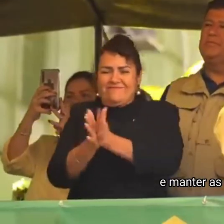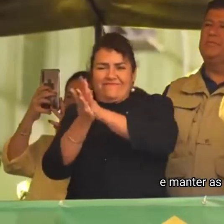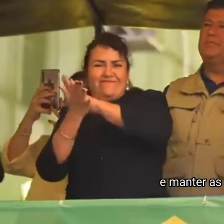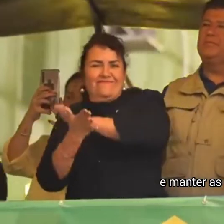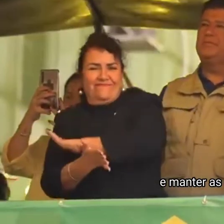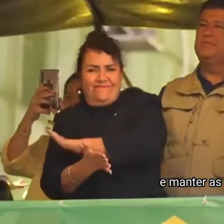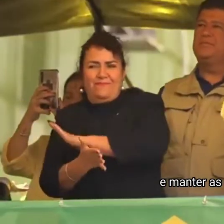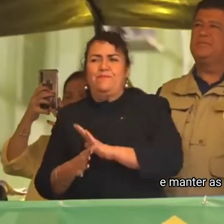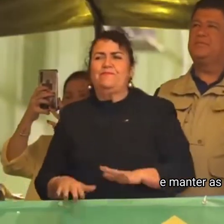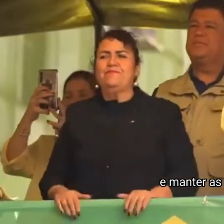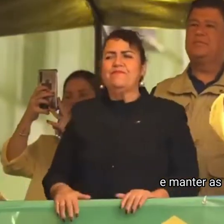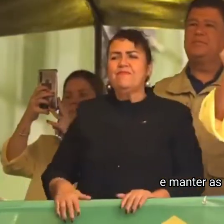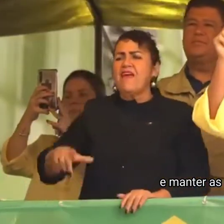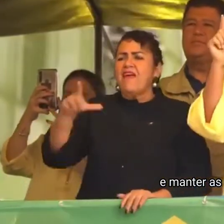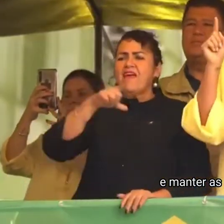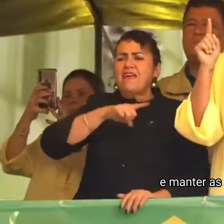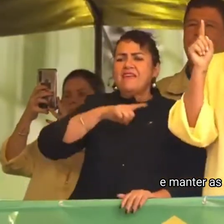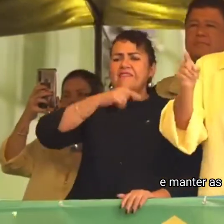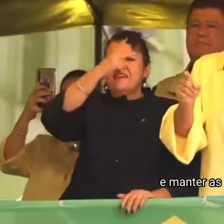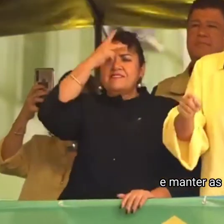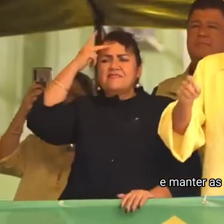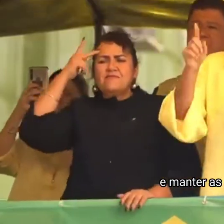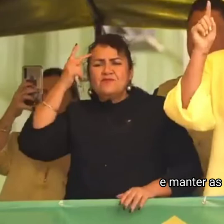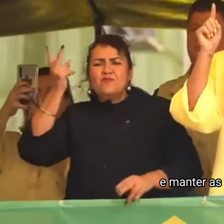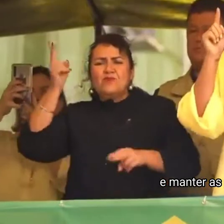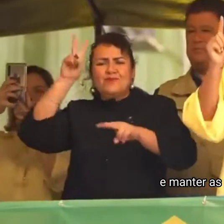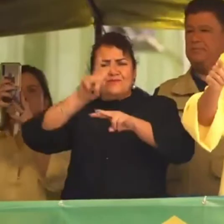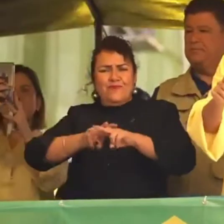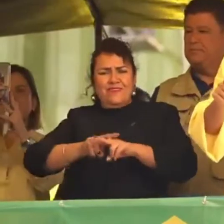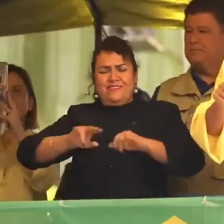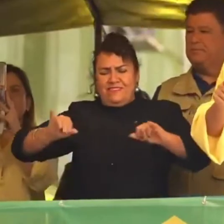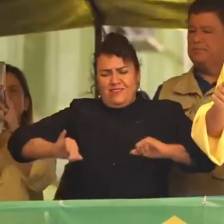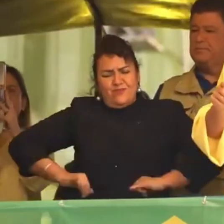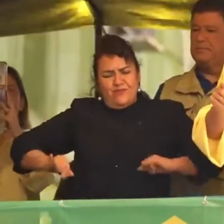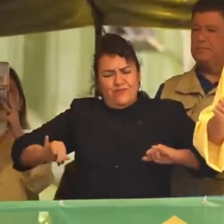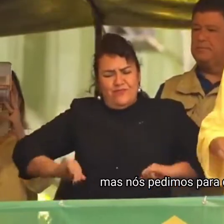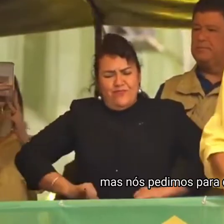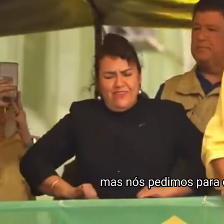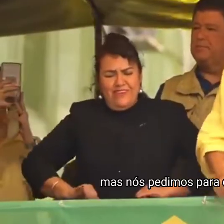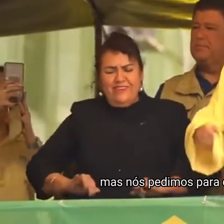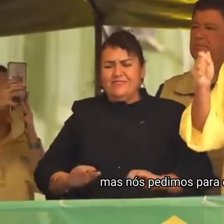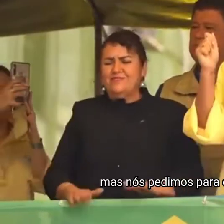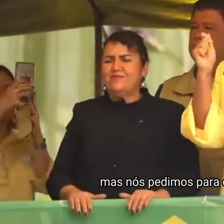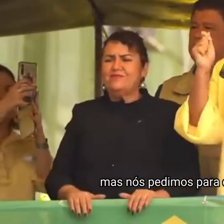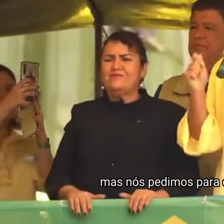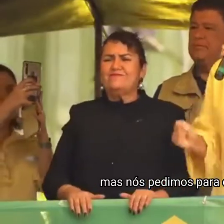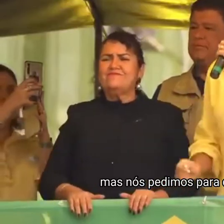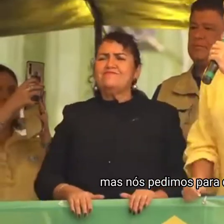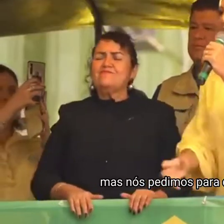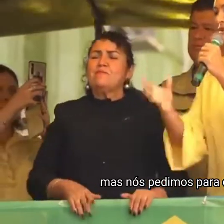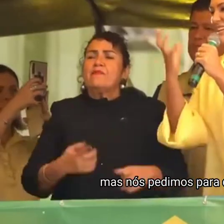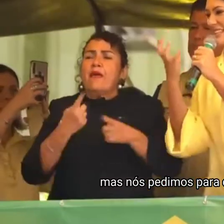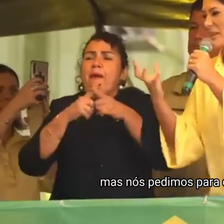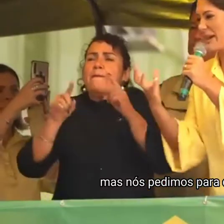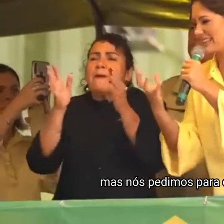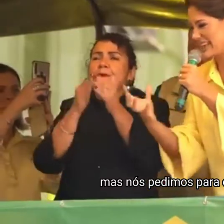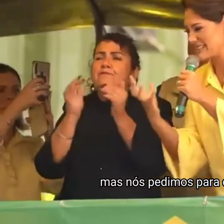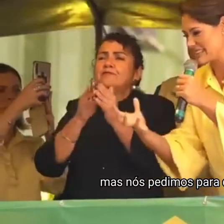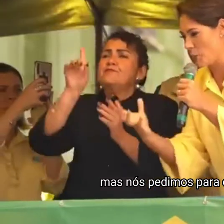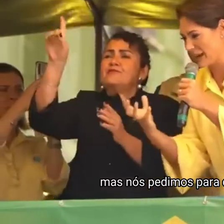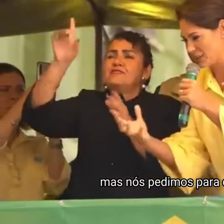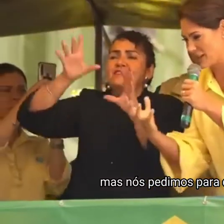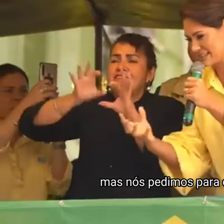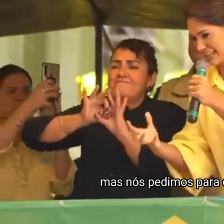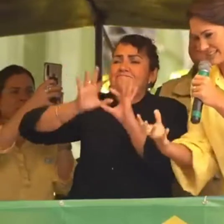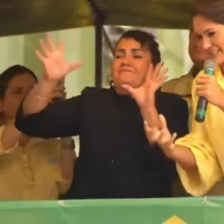E manter as pessoas em cativeiros, cegas. Mas nós pedimos para Deus essa libertação